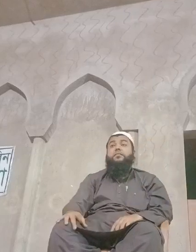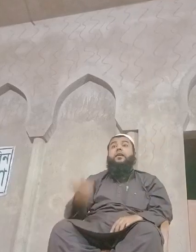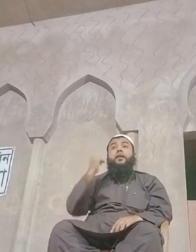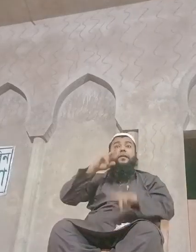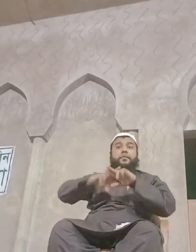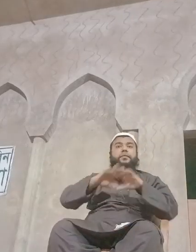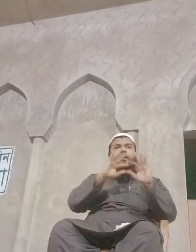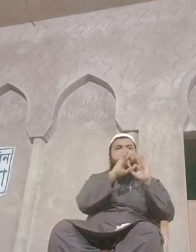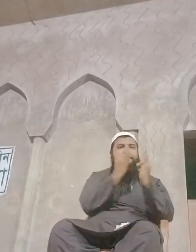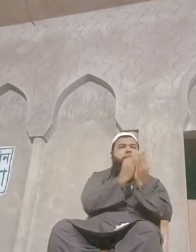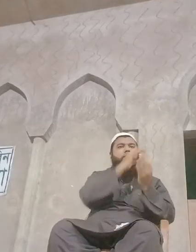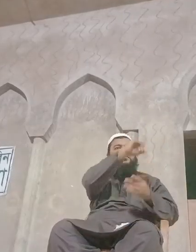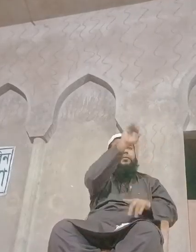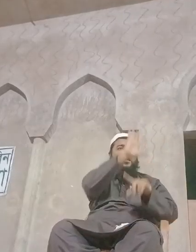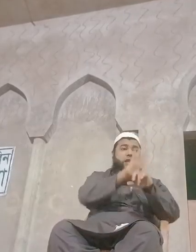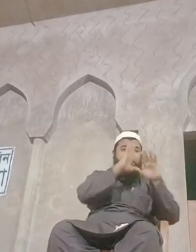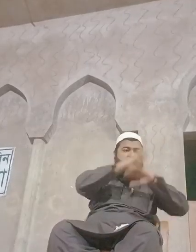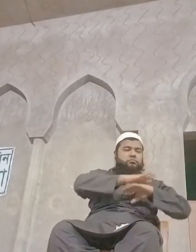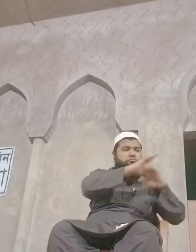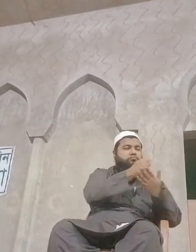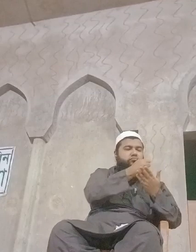जाहिर के खिलाफ चले थे।